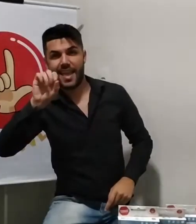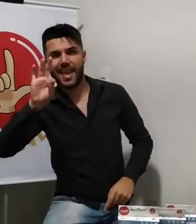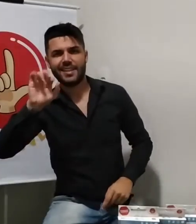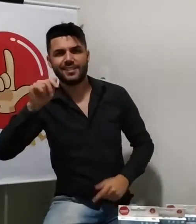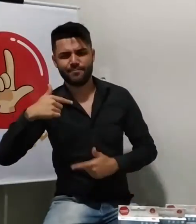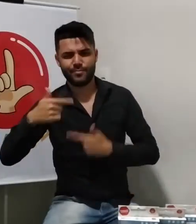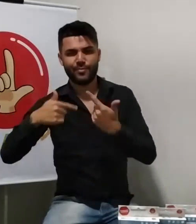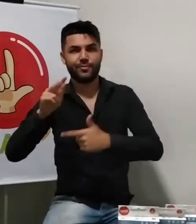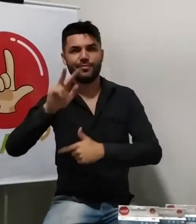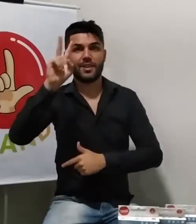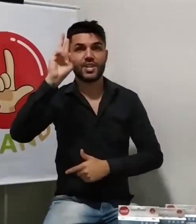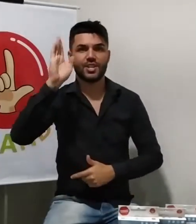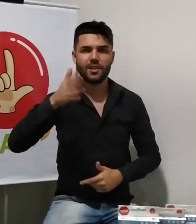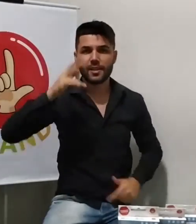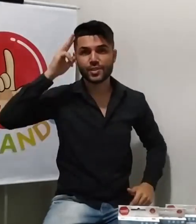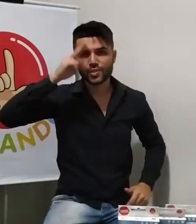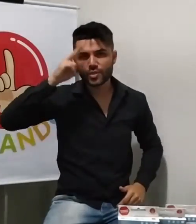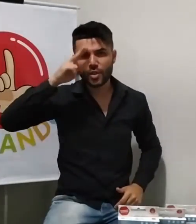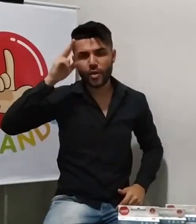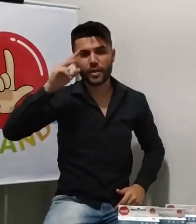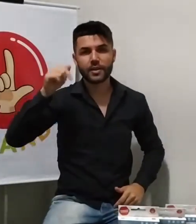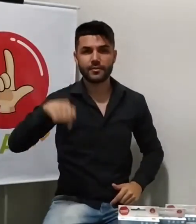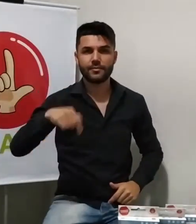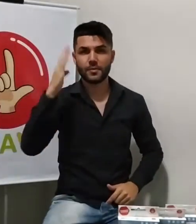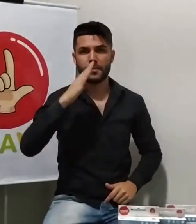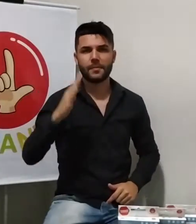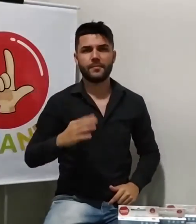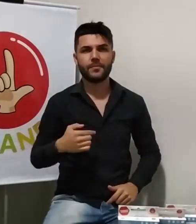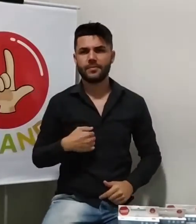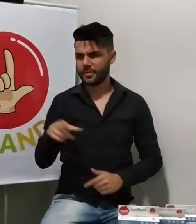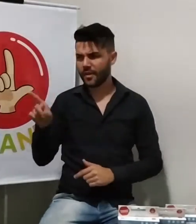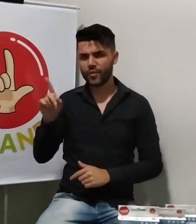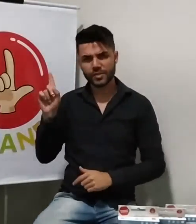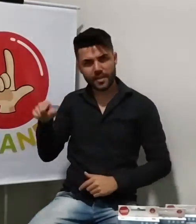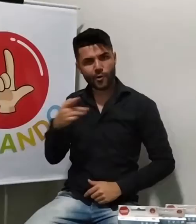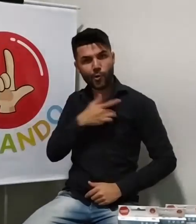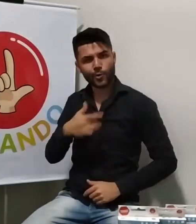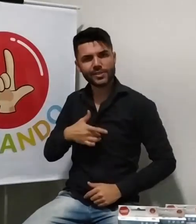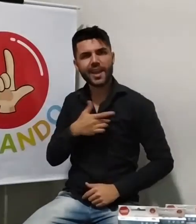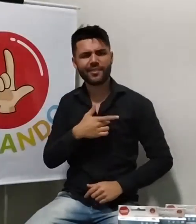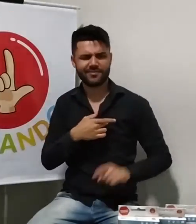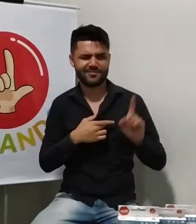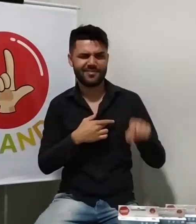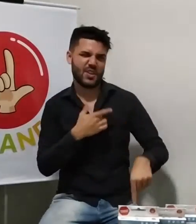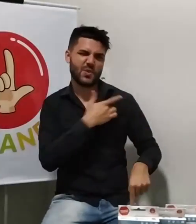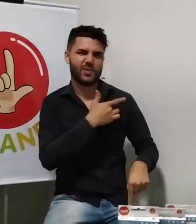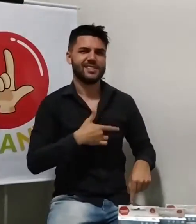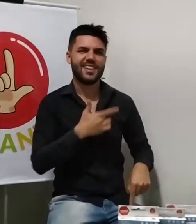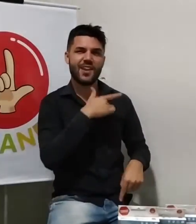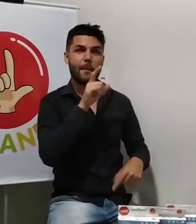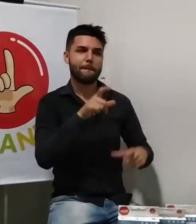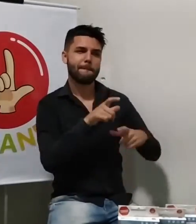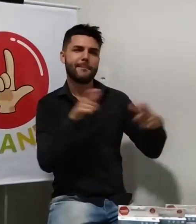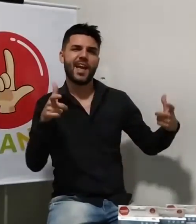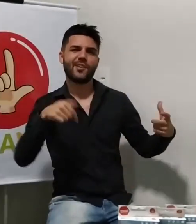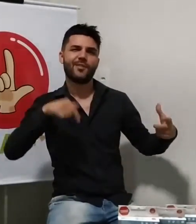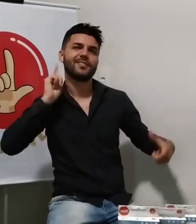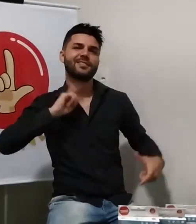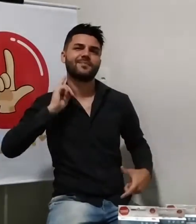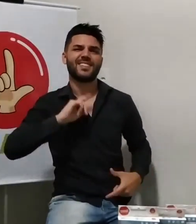brasileira. Maravilha, Gustavo. Muito obrigado. Mas você é cruzeirense, né? Cruzeirense. Maior de Minas. Roxo? Ah, maior de Minas. Bom, já não preciso nem perguntar mais. né? Você é do